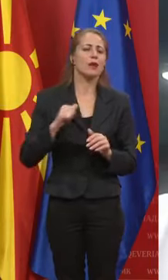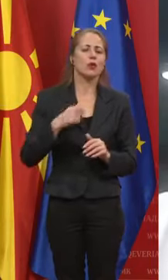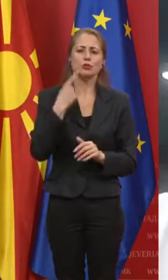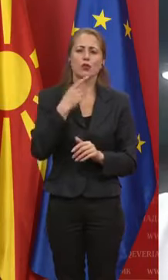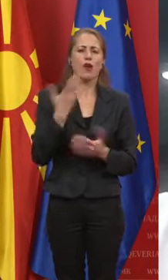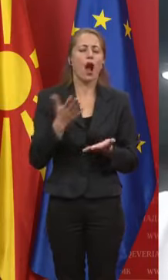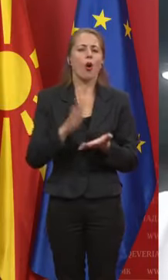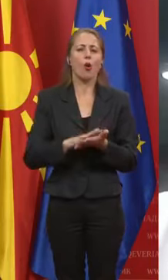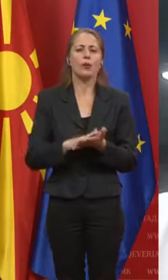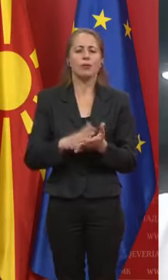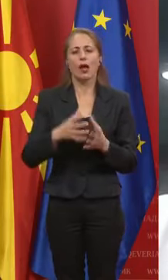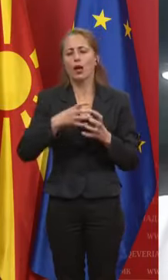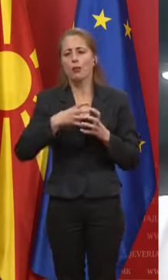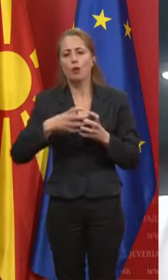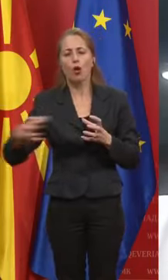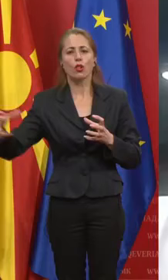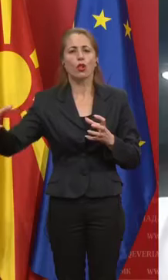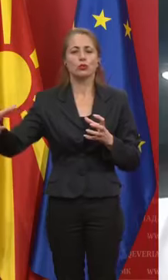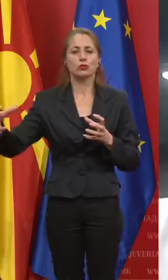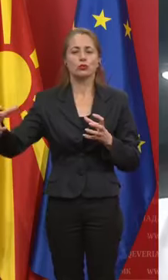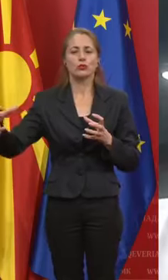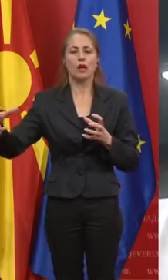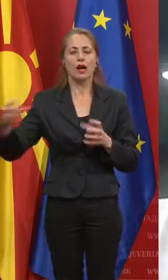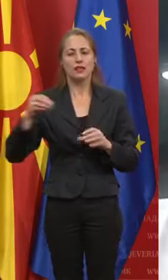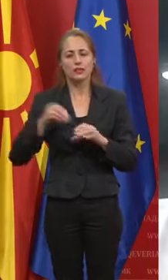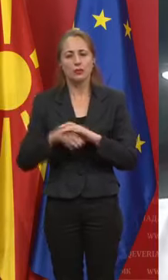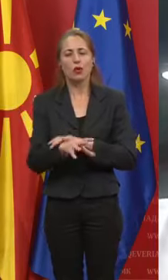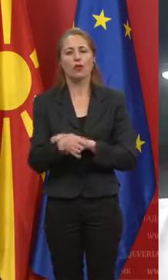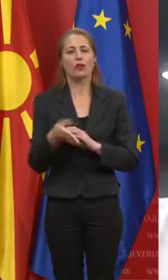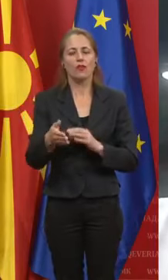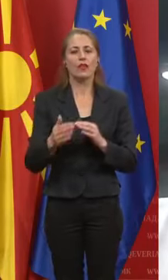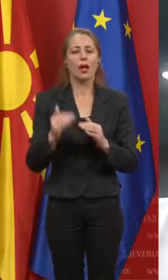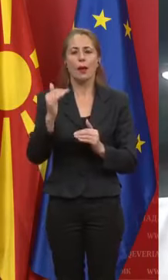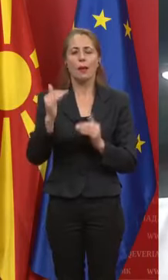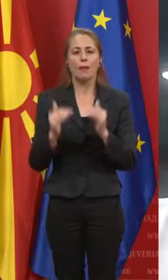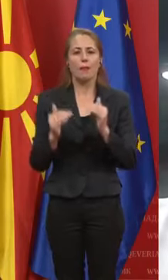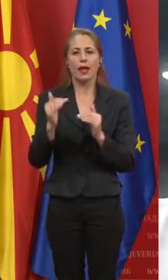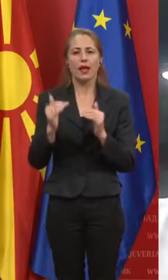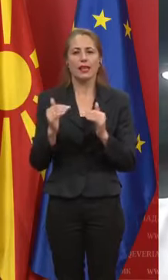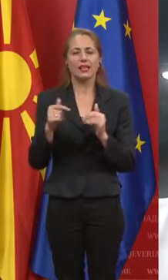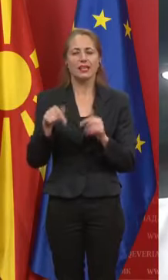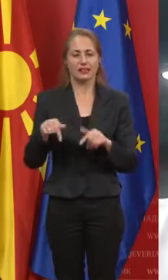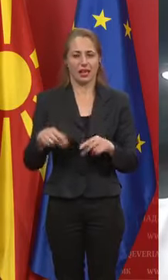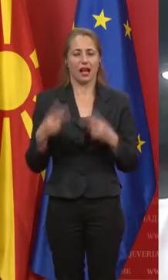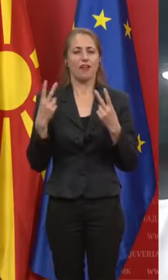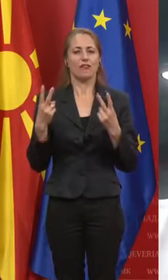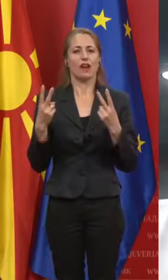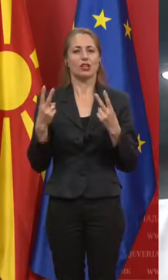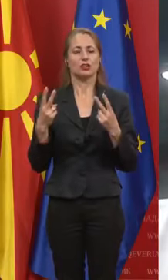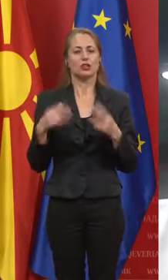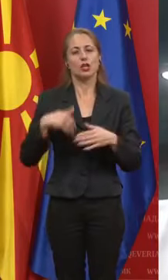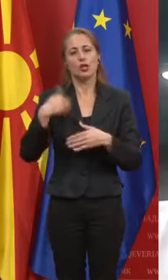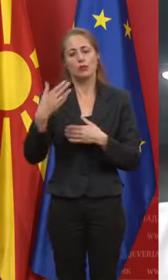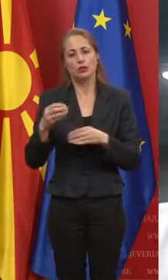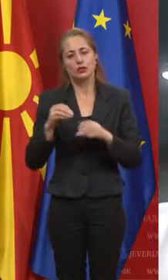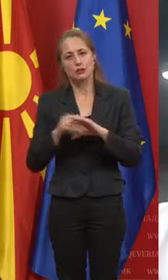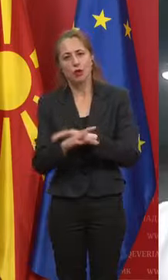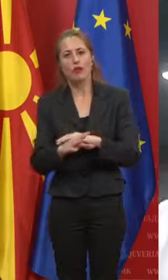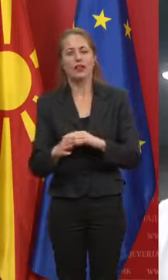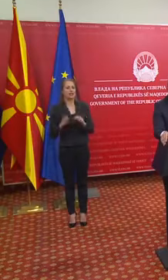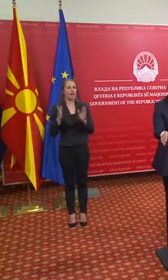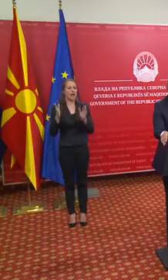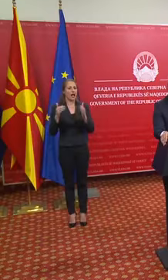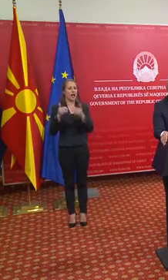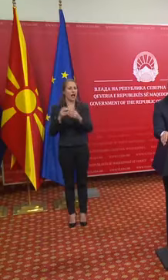се продолжуваат да се спроведуваат тие мерки што се моментално актуелни и тогаш ќе се спроведе пак карантин?